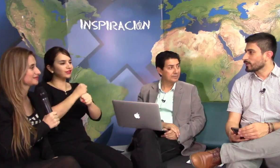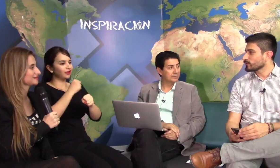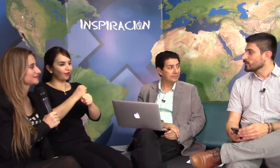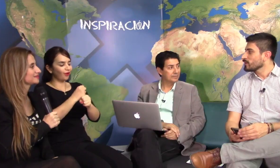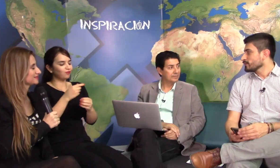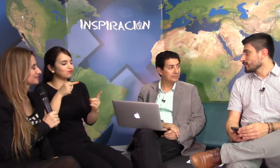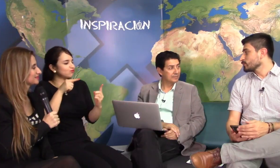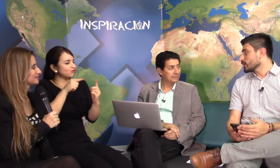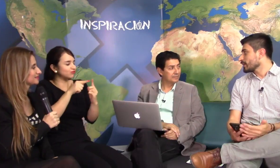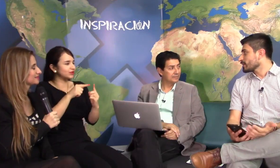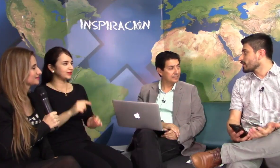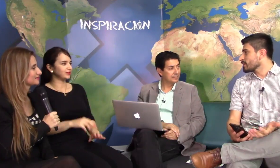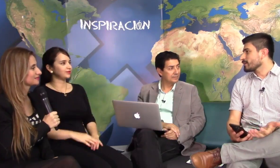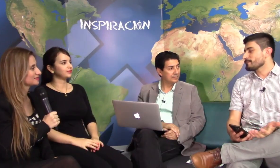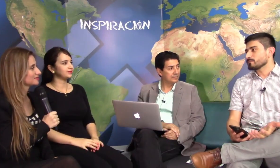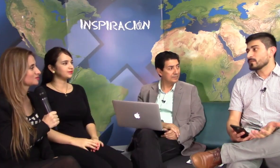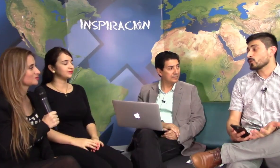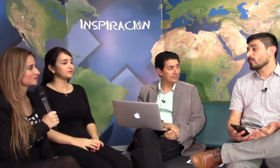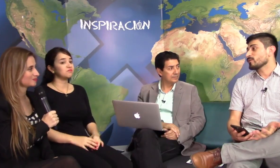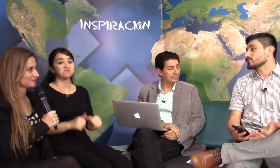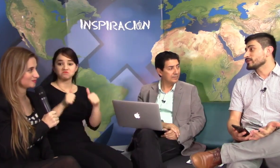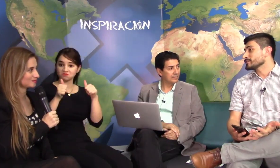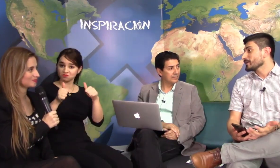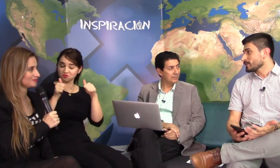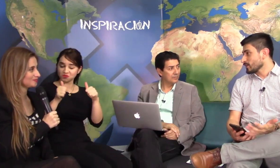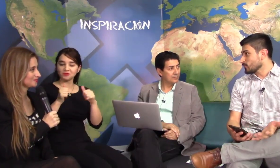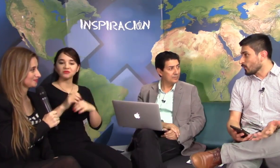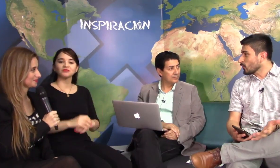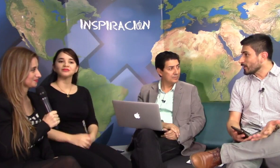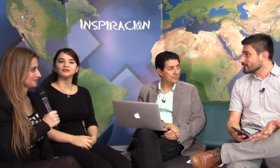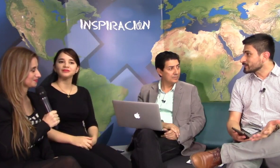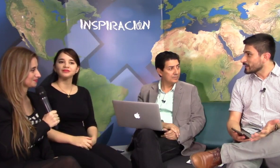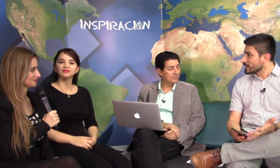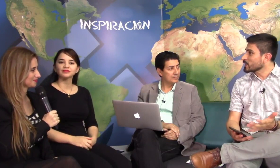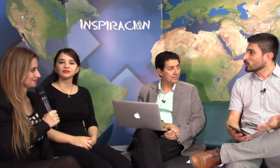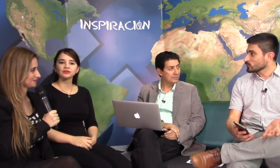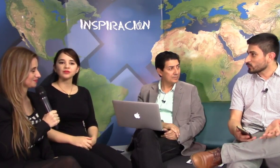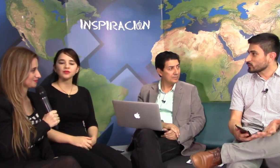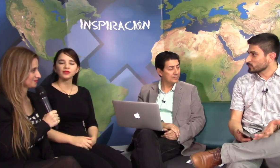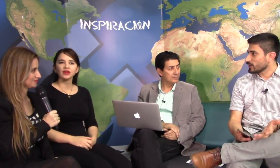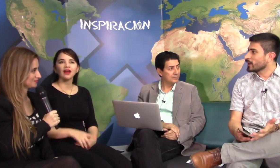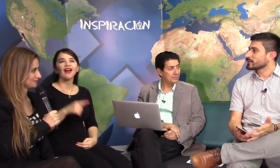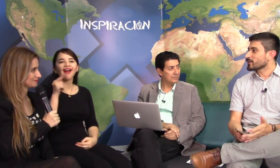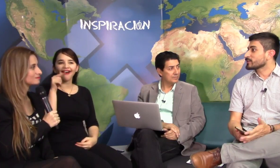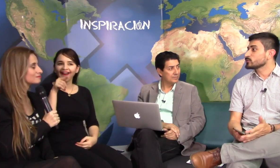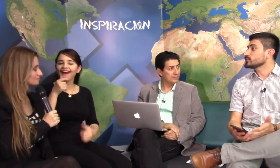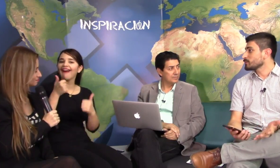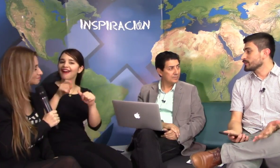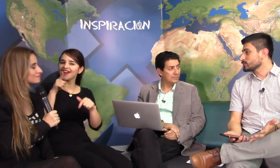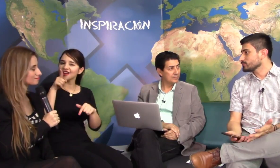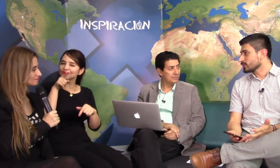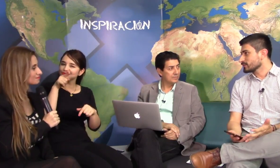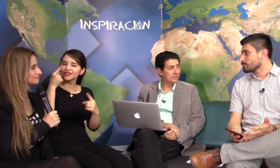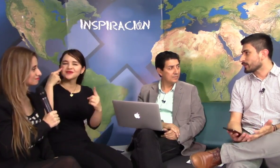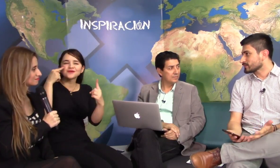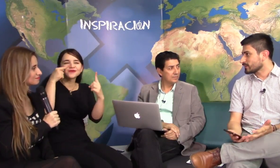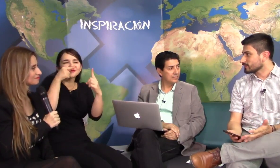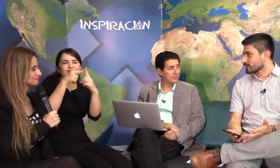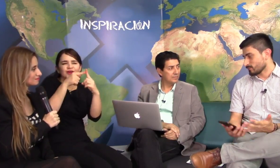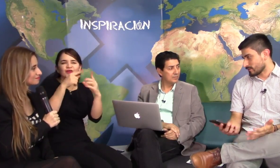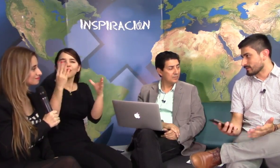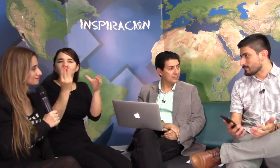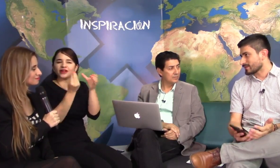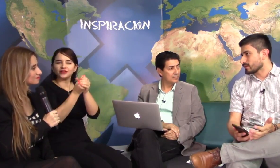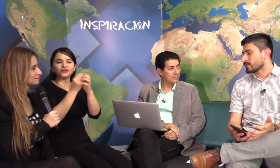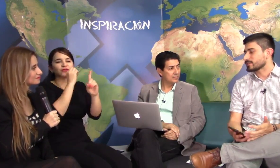Súper bueno. Digamos que ahí lo que hablamos es del foco es tener inclusión social a través de un servicio que se presta,